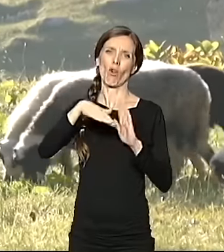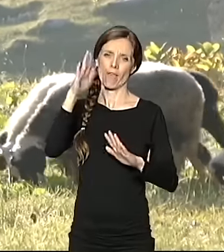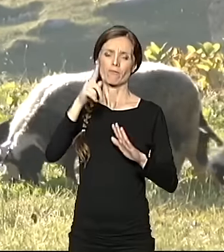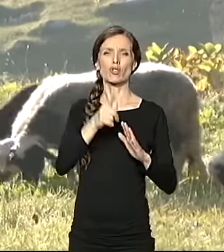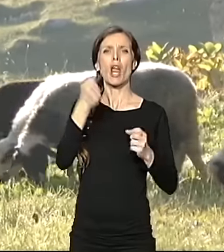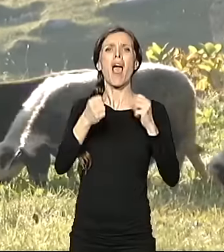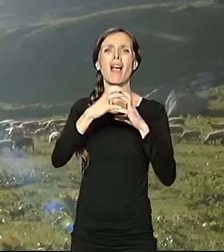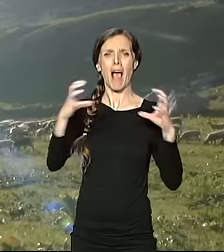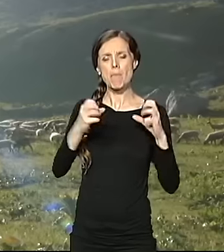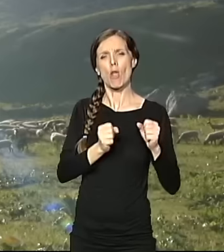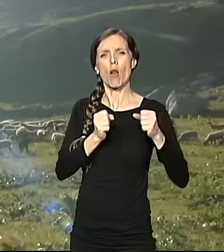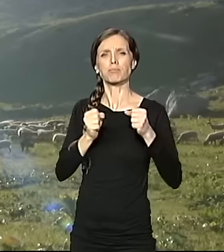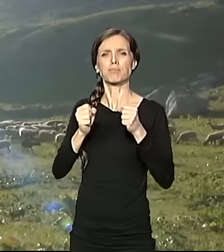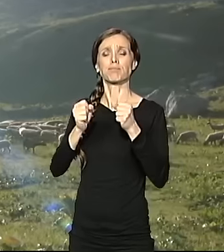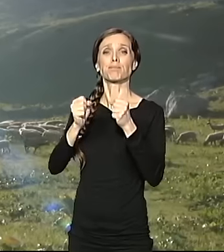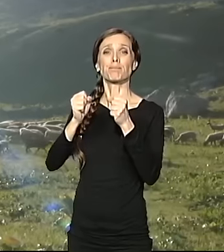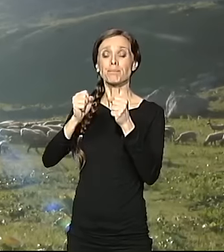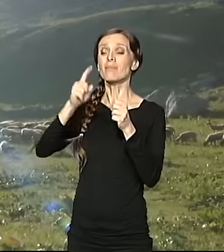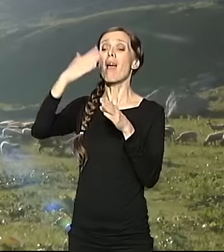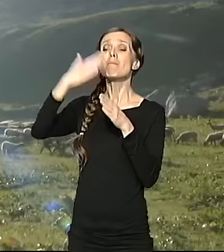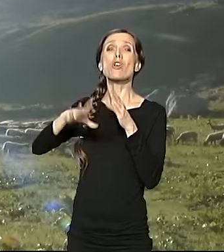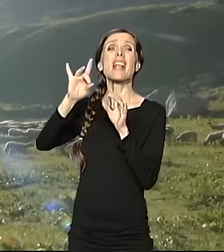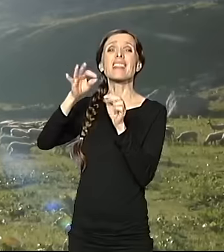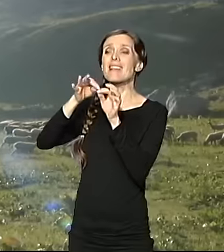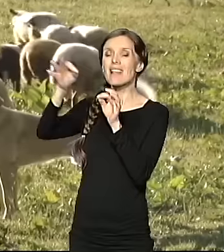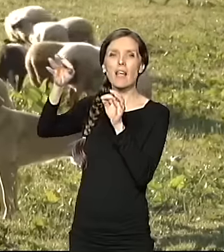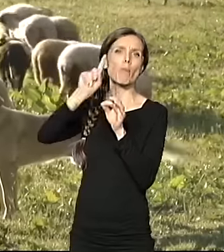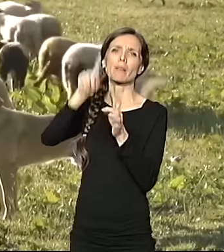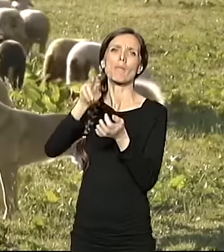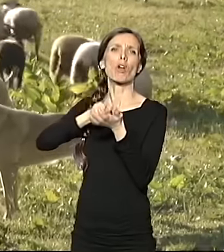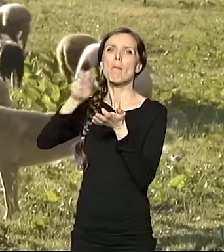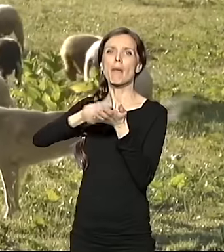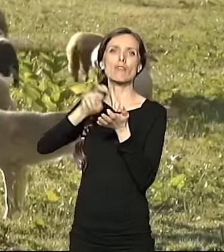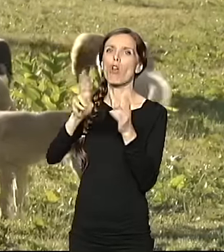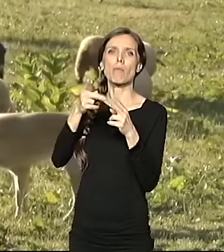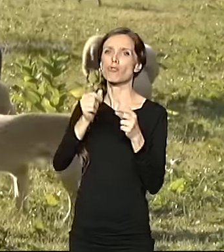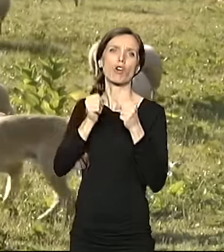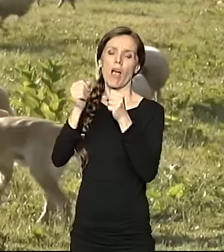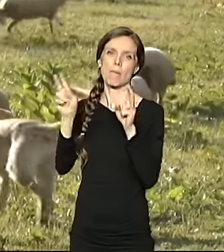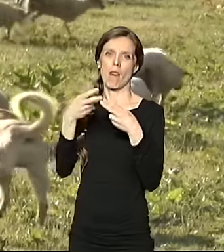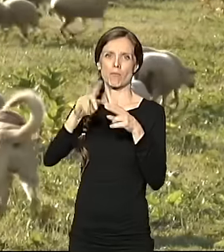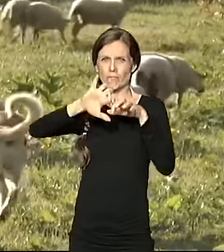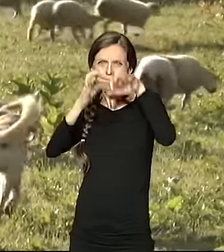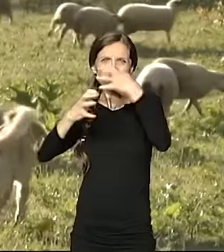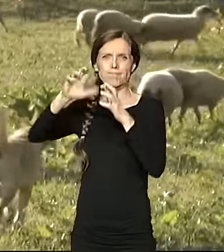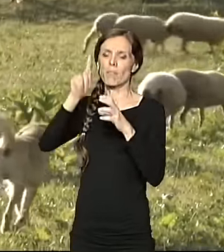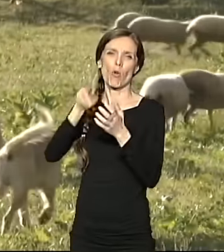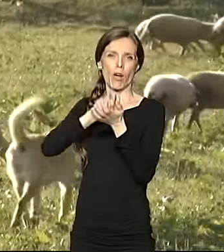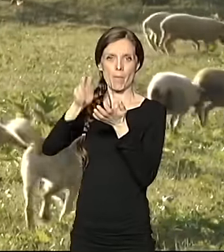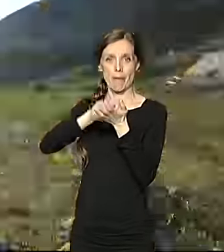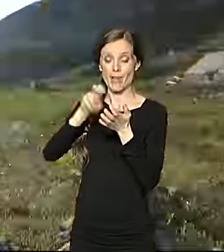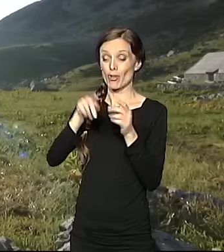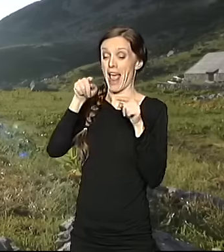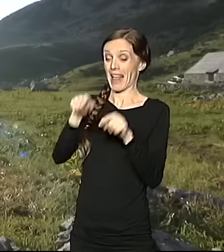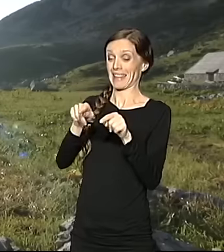uzdižu na katun. Poslednjih 10 km prelaze pešice, jer se drugačije ne može po ovakvom terenu. Taj put od